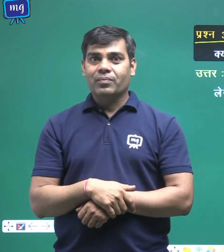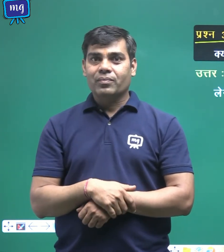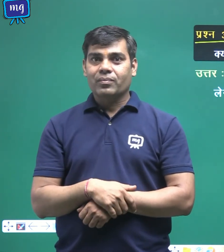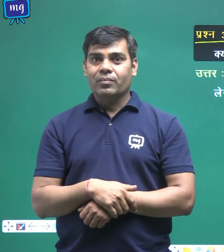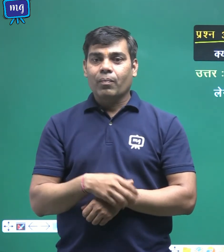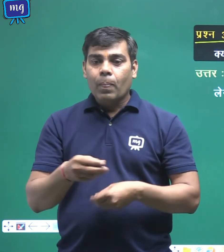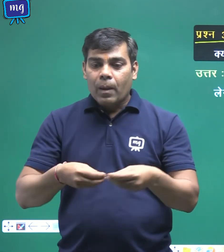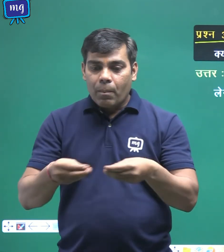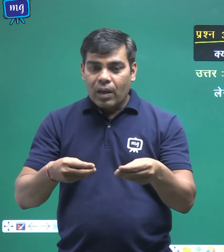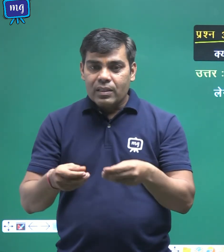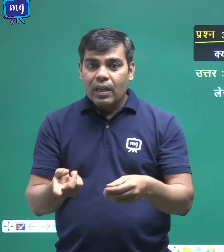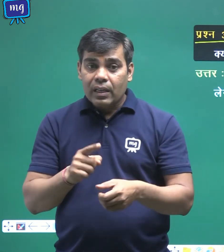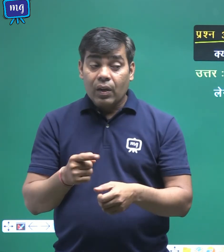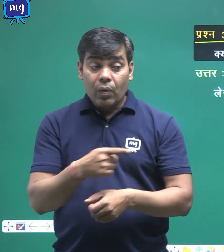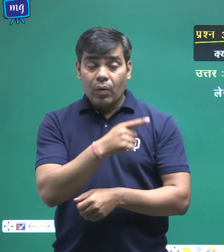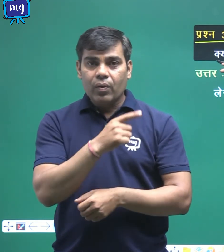बाजार की ओर